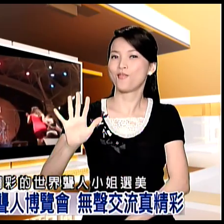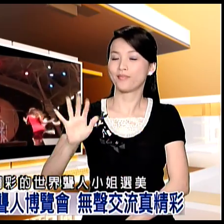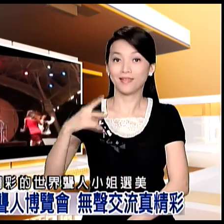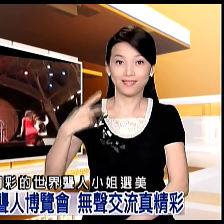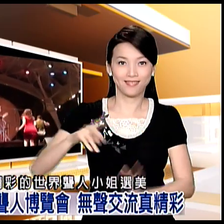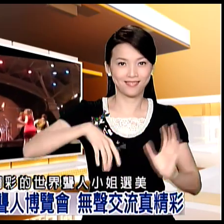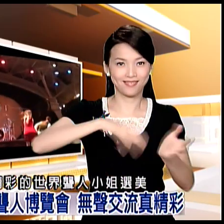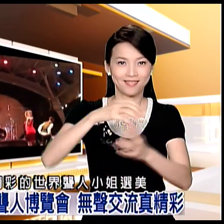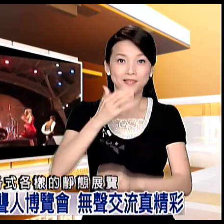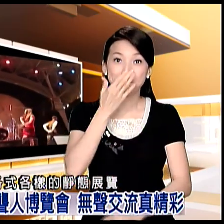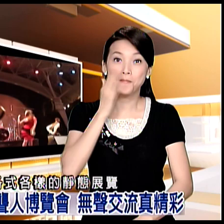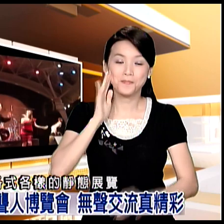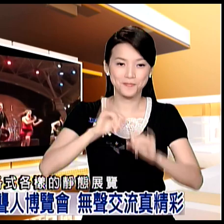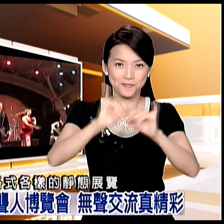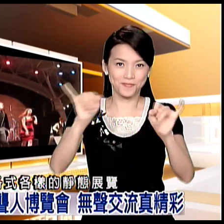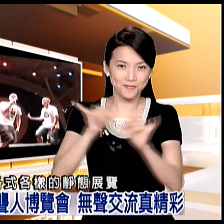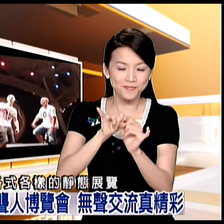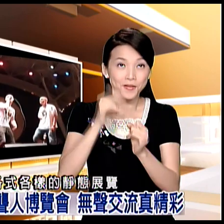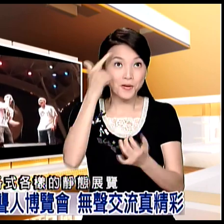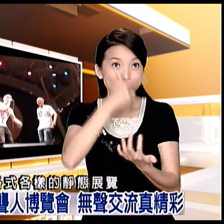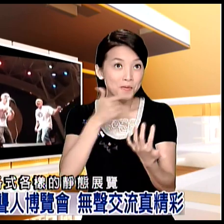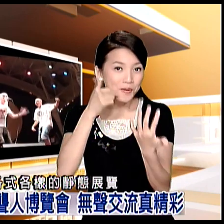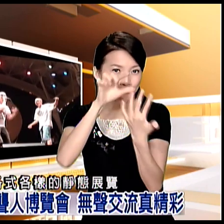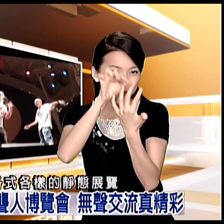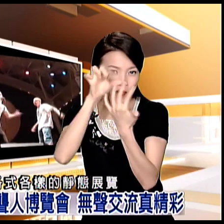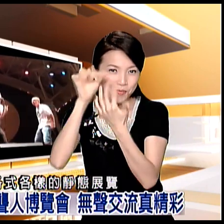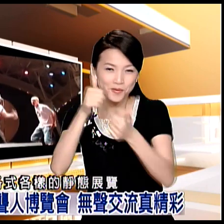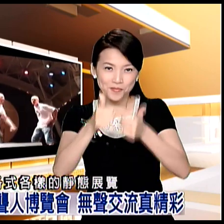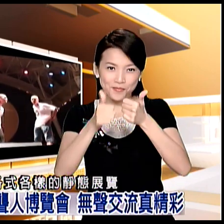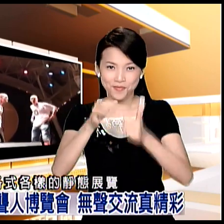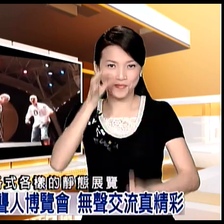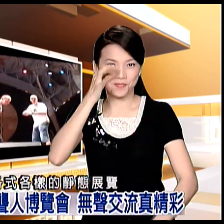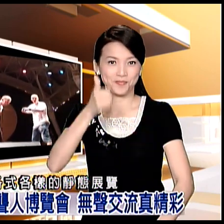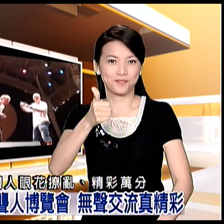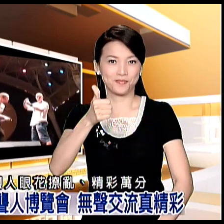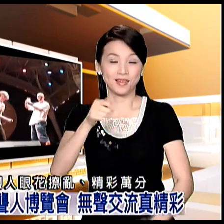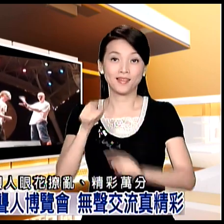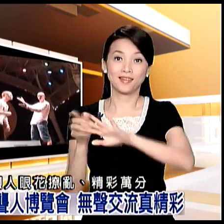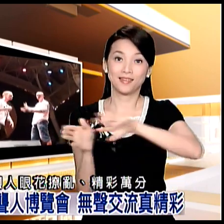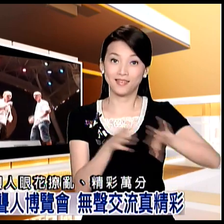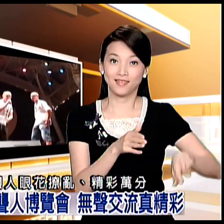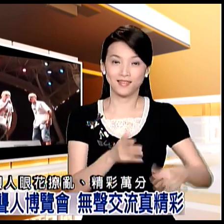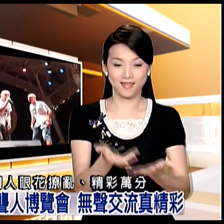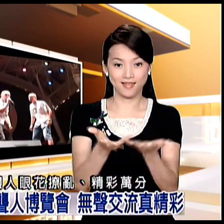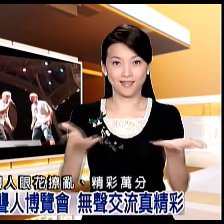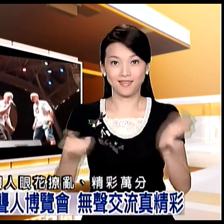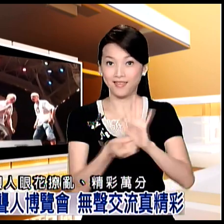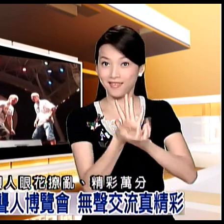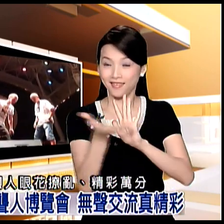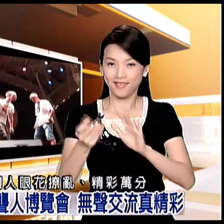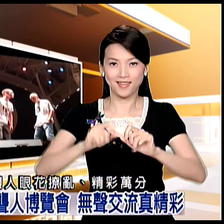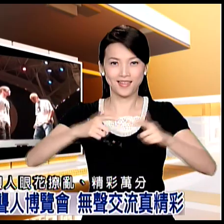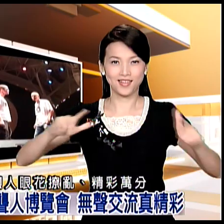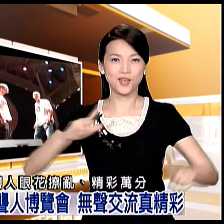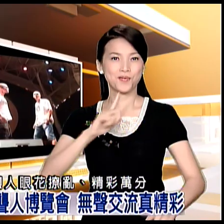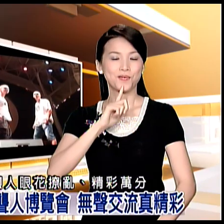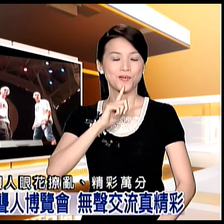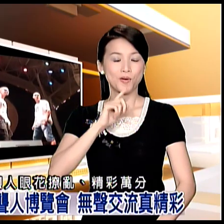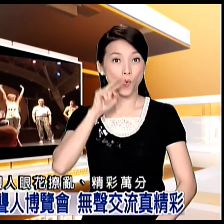美。此外，各式各样的静态展览也都让人眼花缭乱，精彩万分。